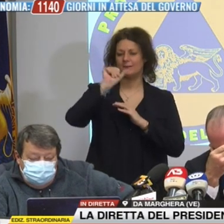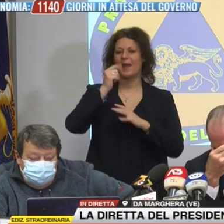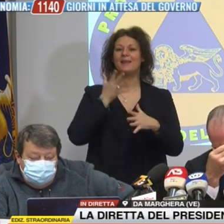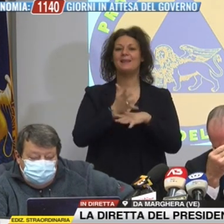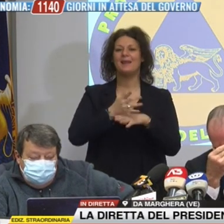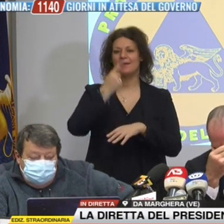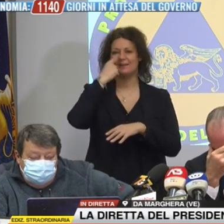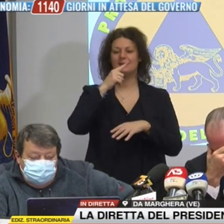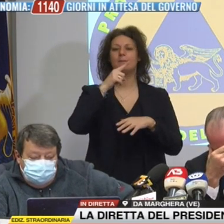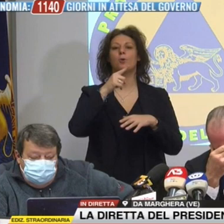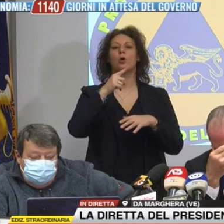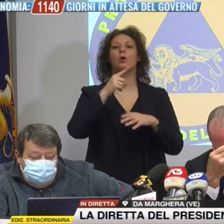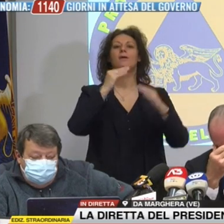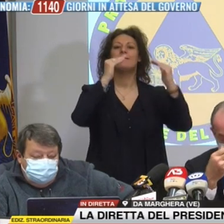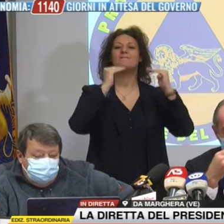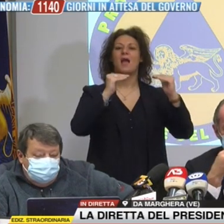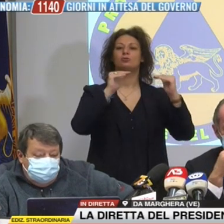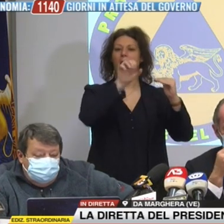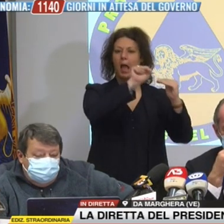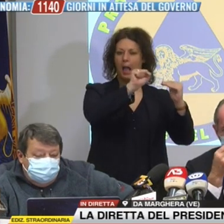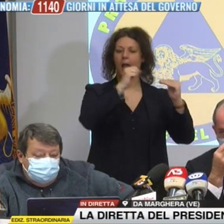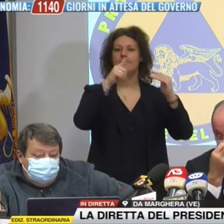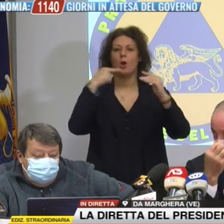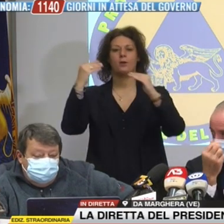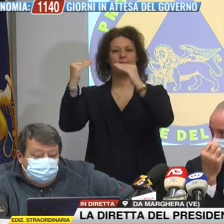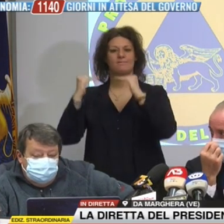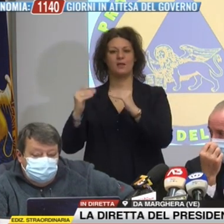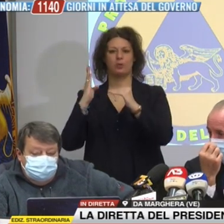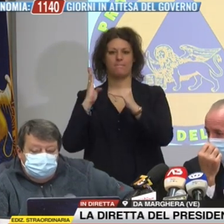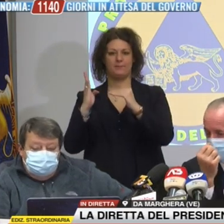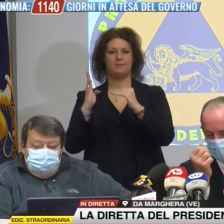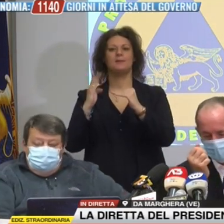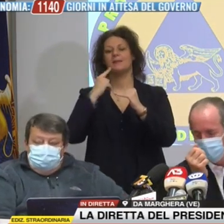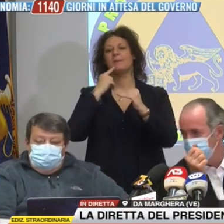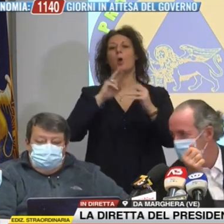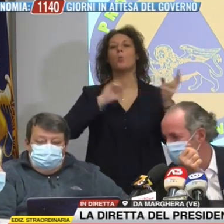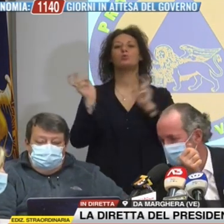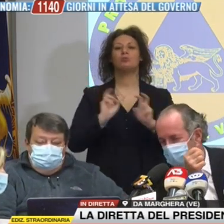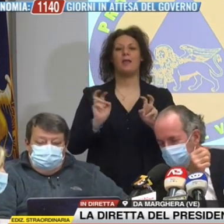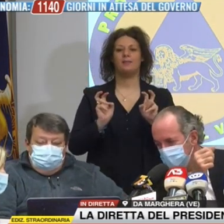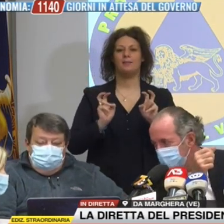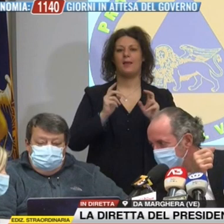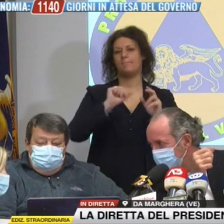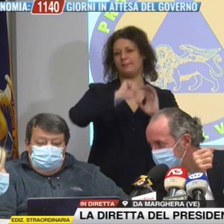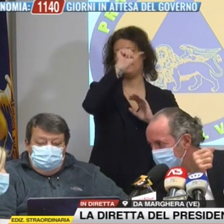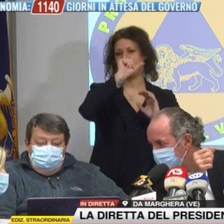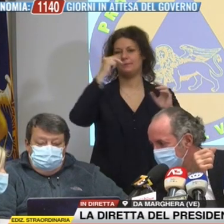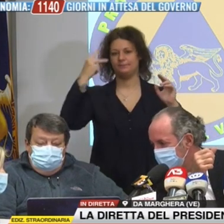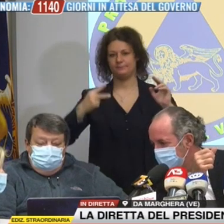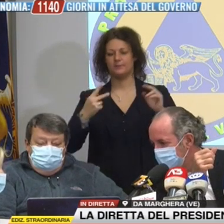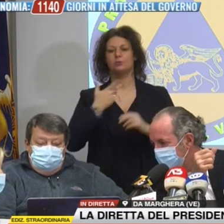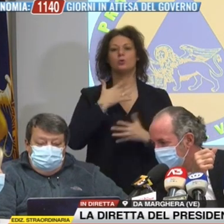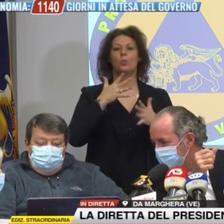ci sono, c'è la fascia B dove sì. Appunto il livello di urgenza è decisamente... Sono 24 miliardi,